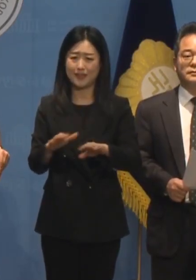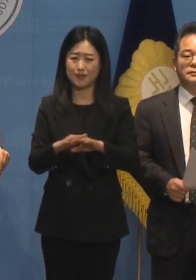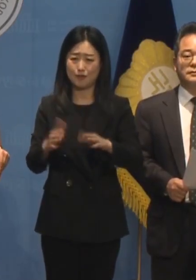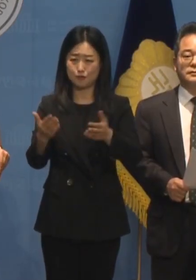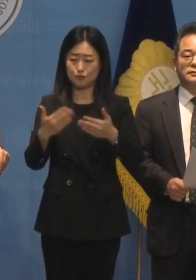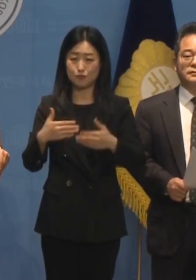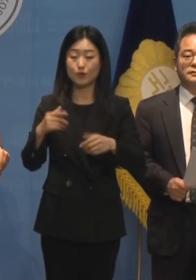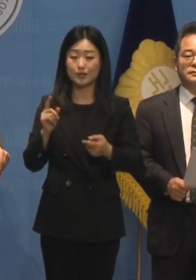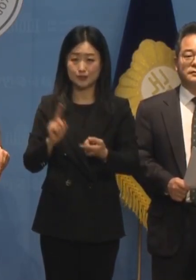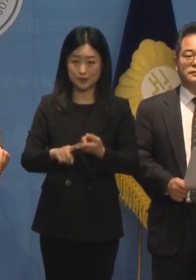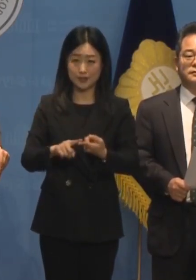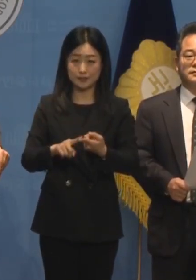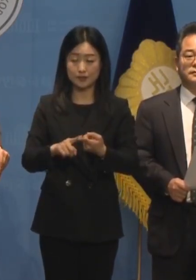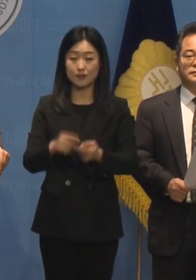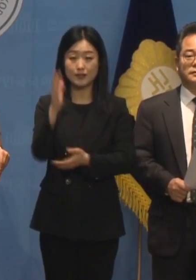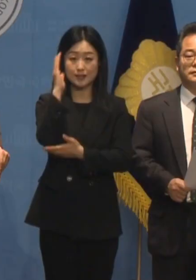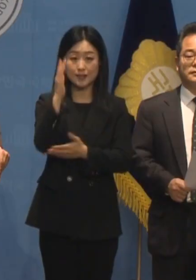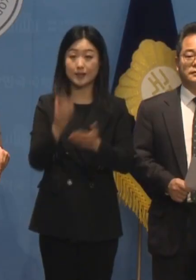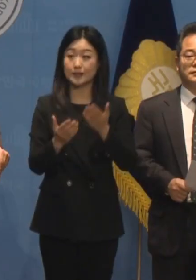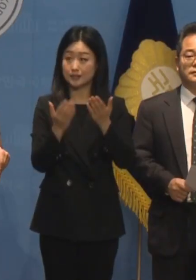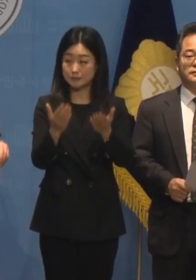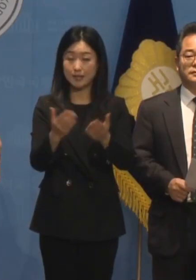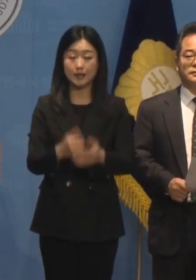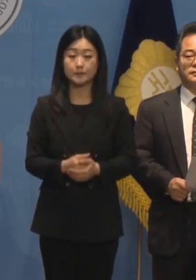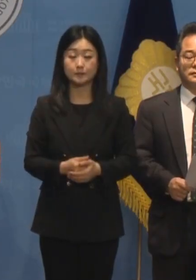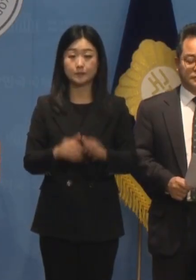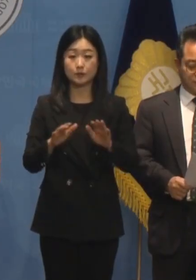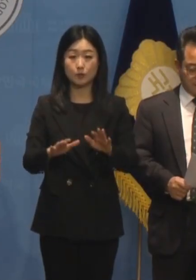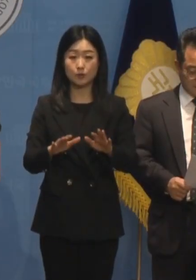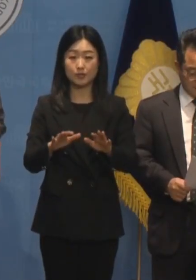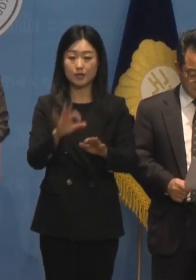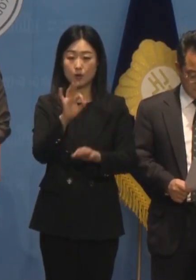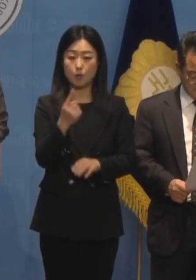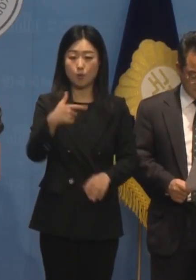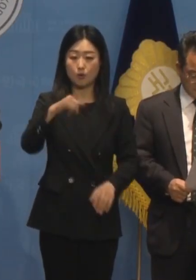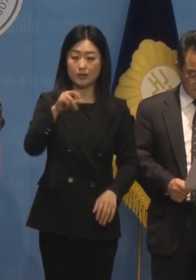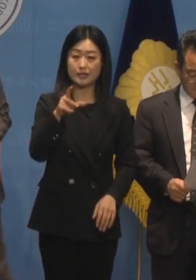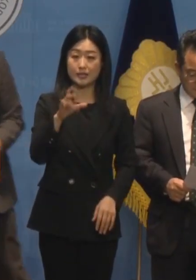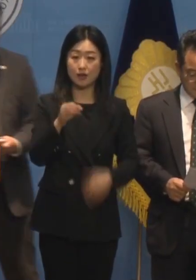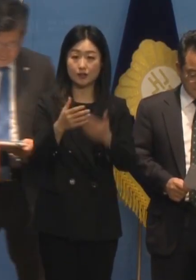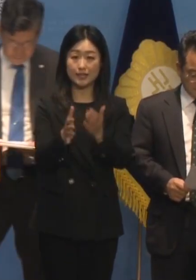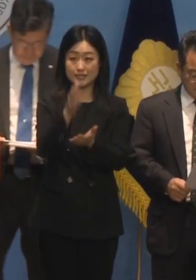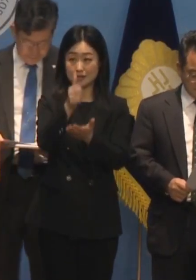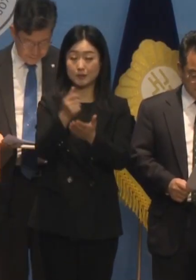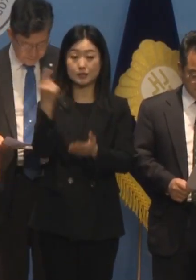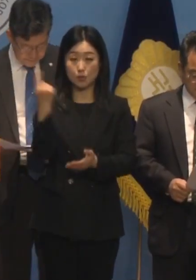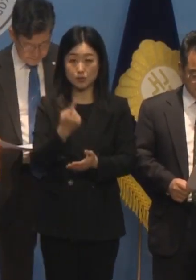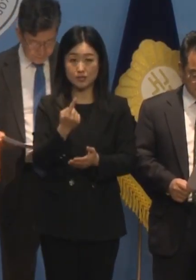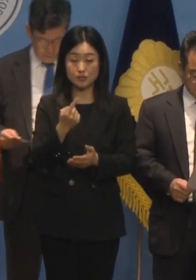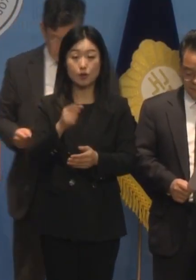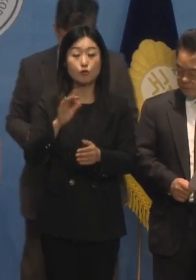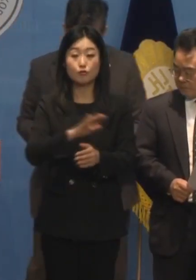것입니다. 먼저 기자회견의 취지에 대해서 오기영 단장님께서 말씀해 주시겠습니다.